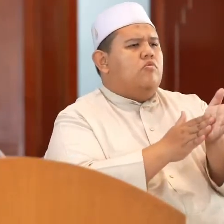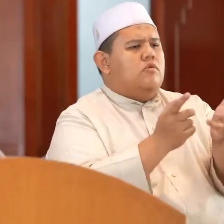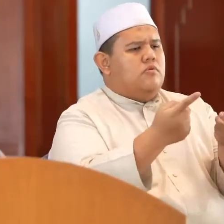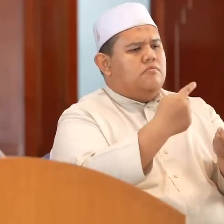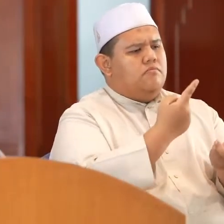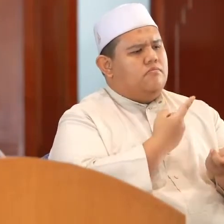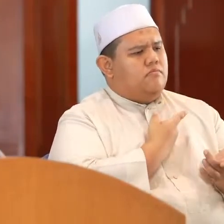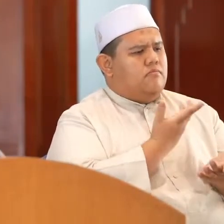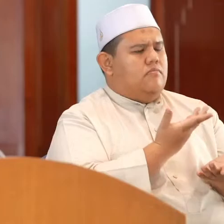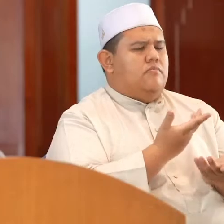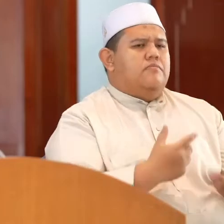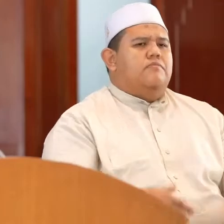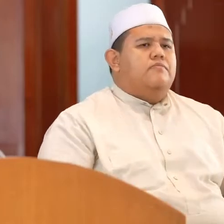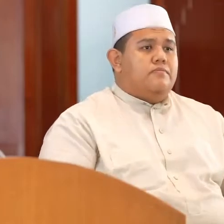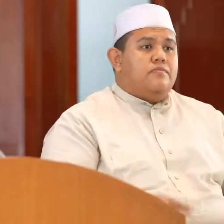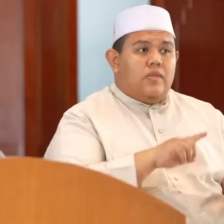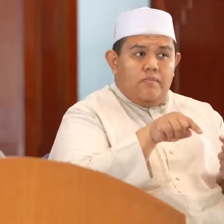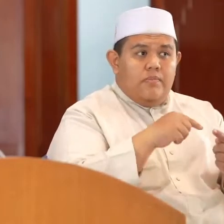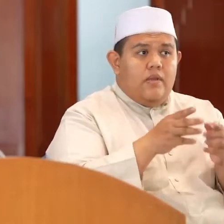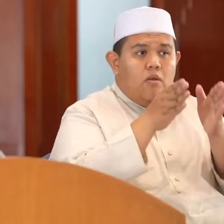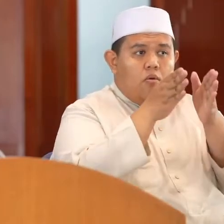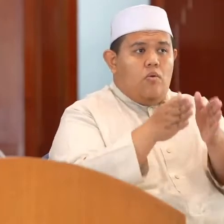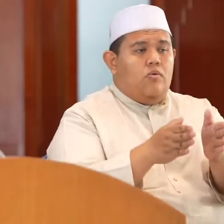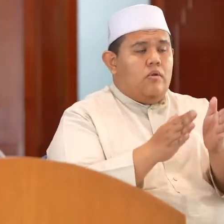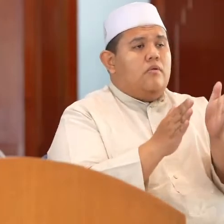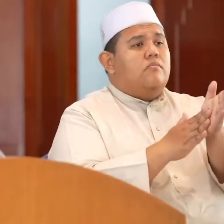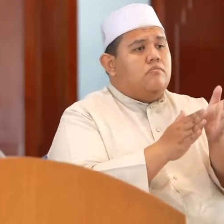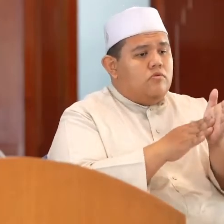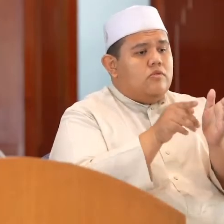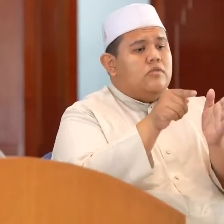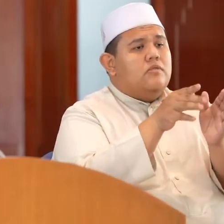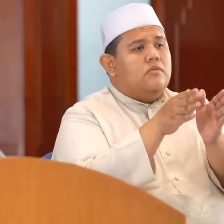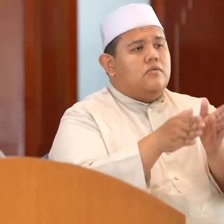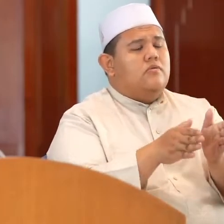orang. Bila orang puji dia ni,